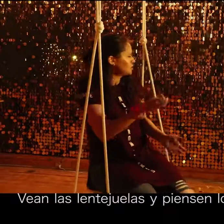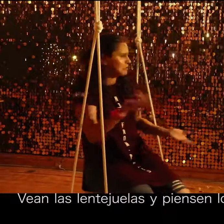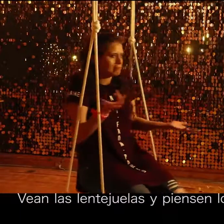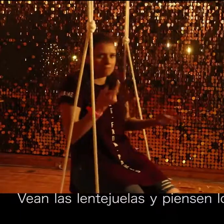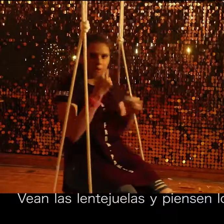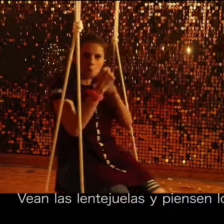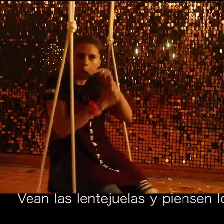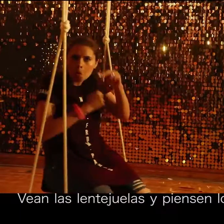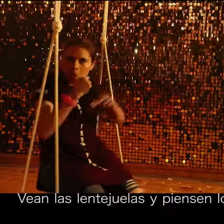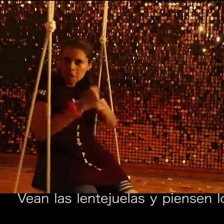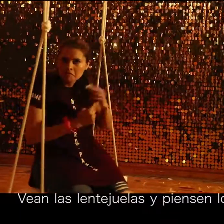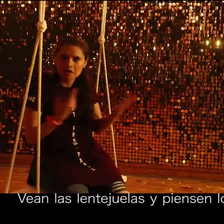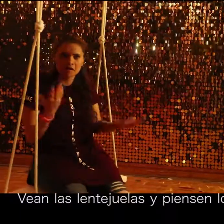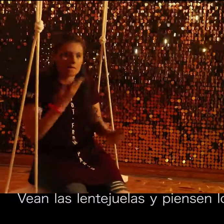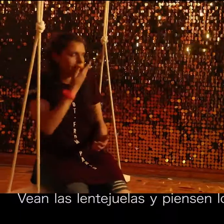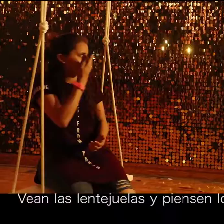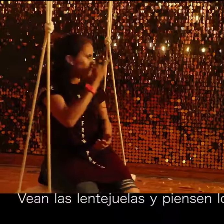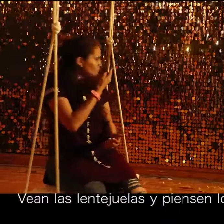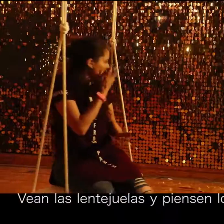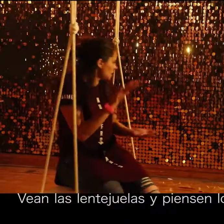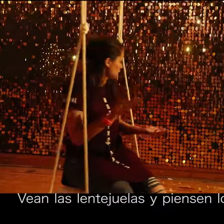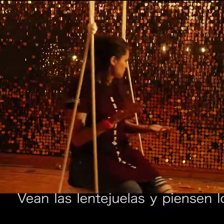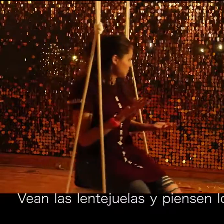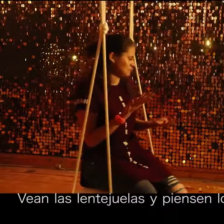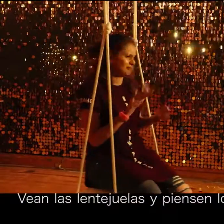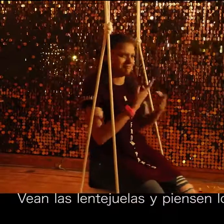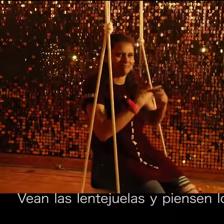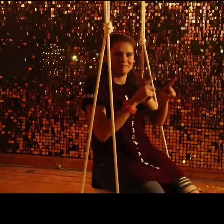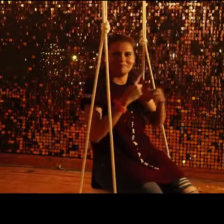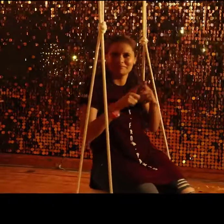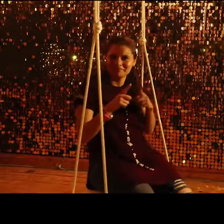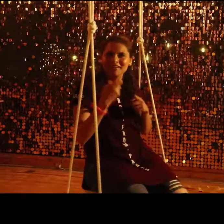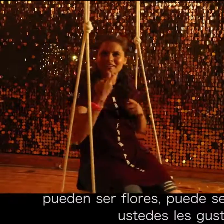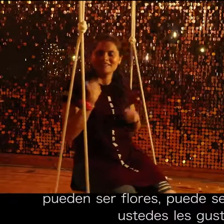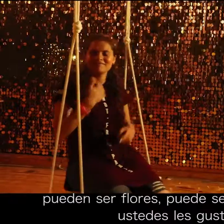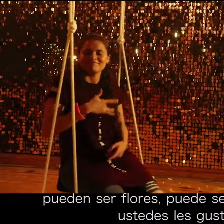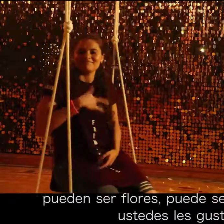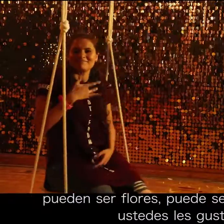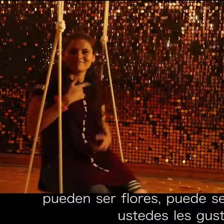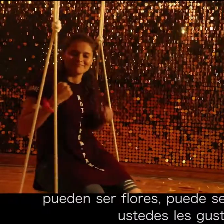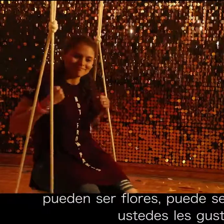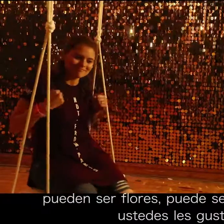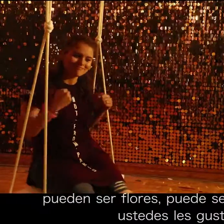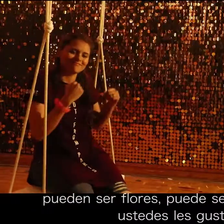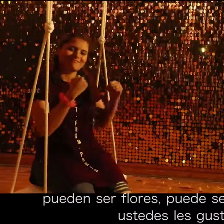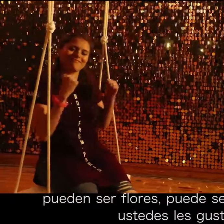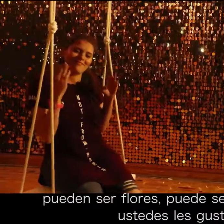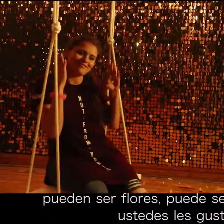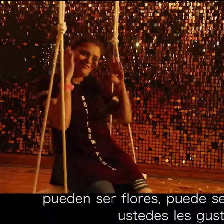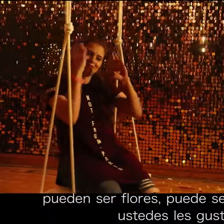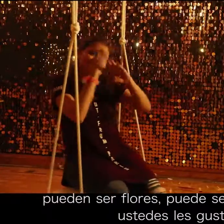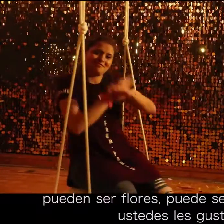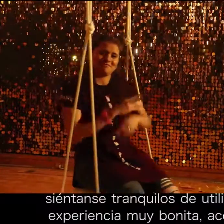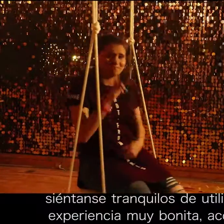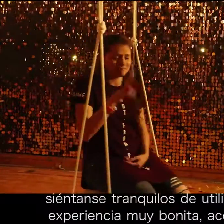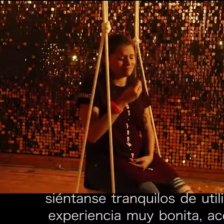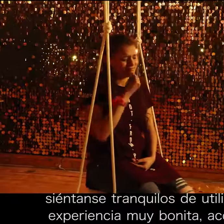las de tejuelas y piensen en lo que representa, puede ser flores, puede ser algo que a ustedes les guste, siéntanse